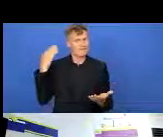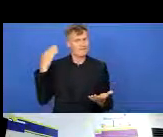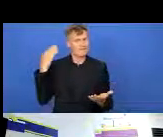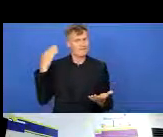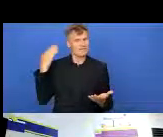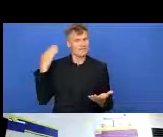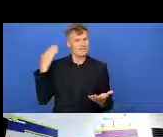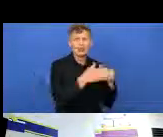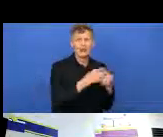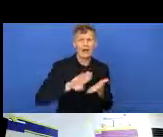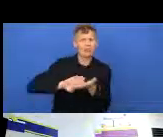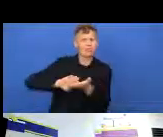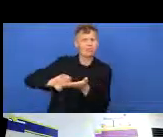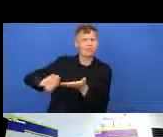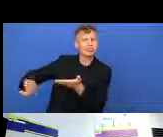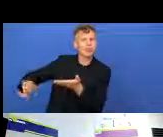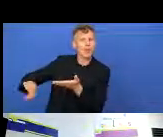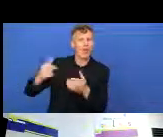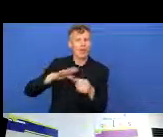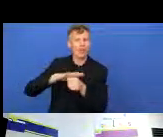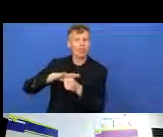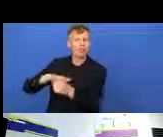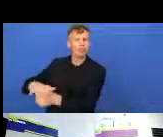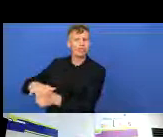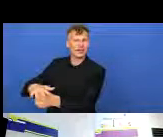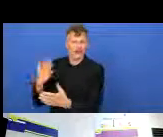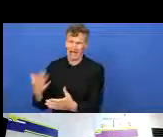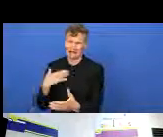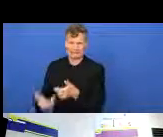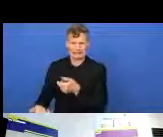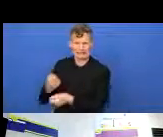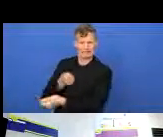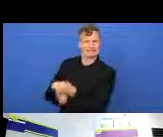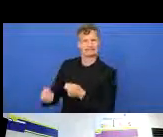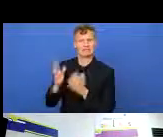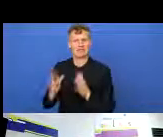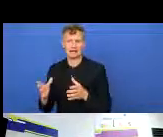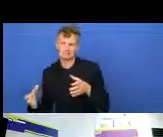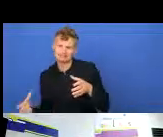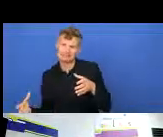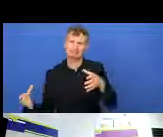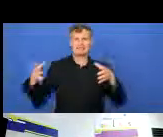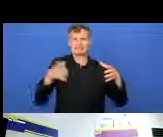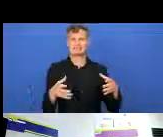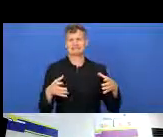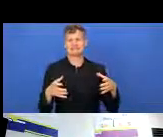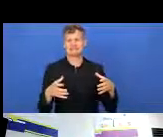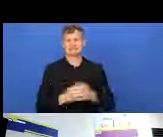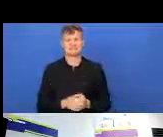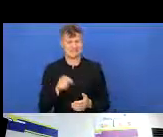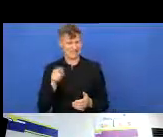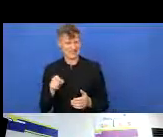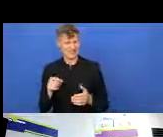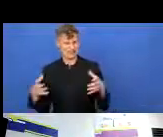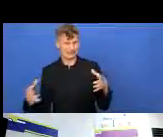enfance demande d'élaborer, d'adopter et d'évaluer les politiques intersectorielles. La phase de